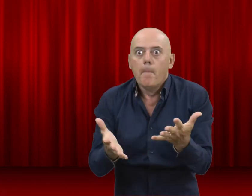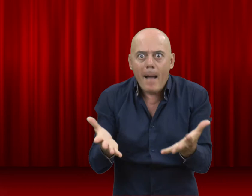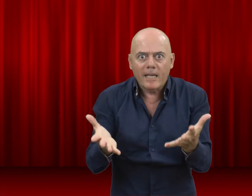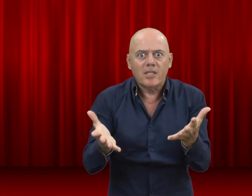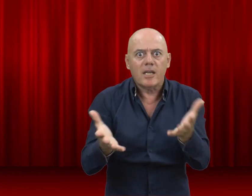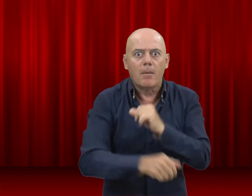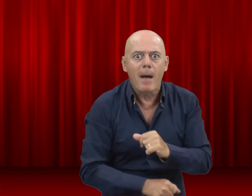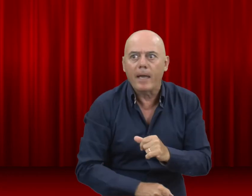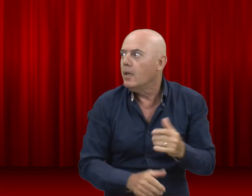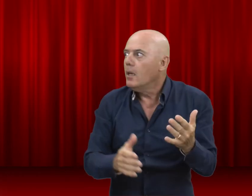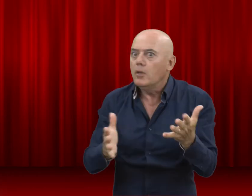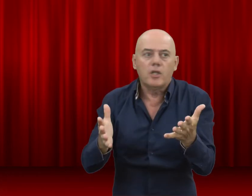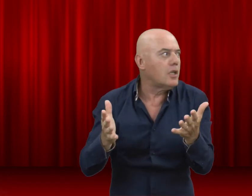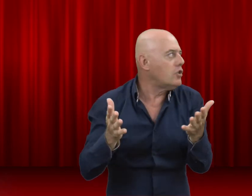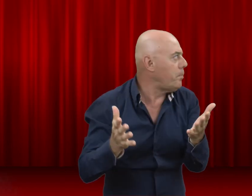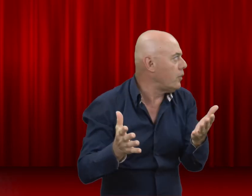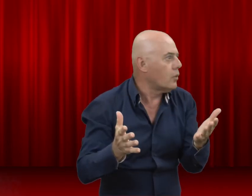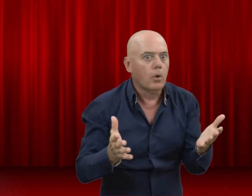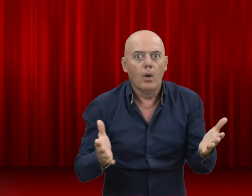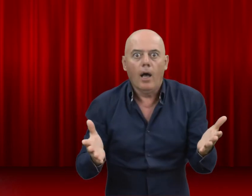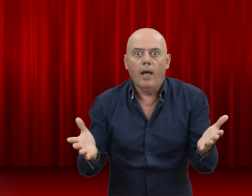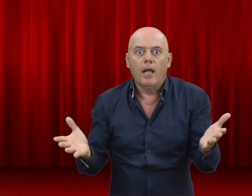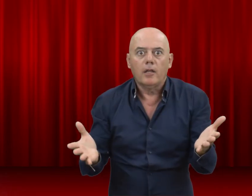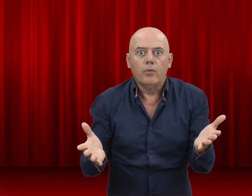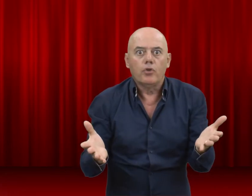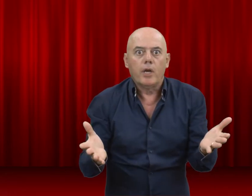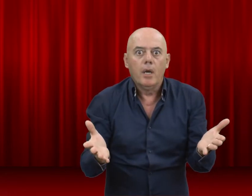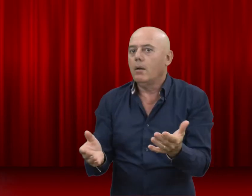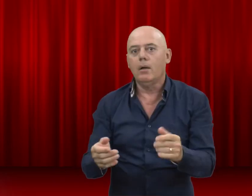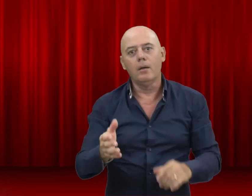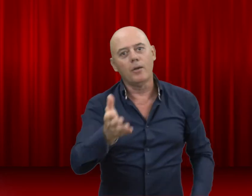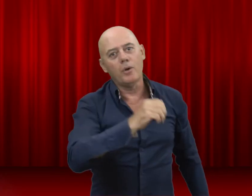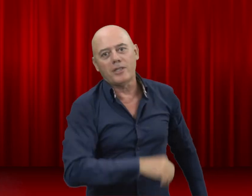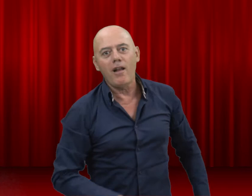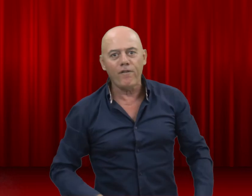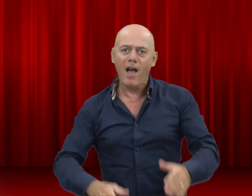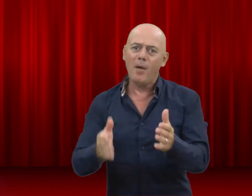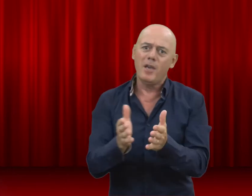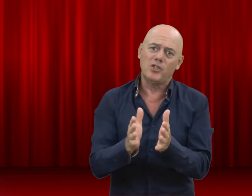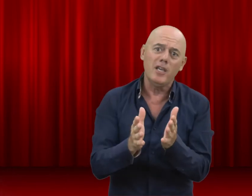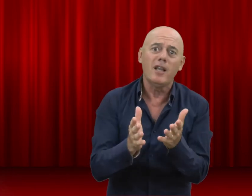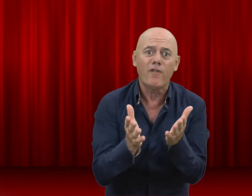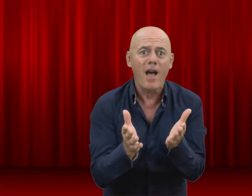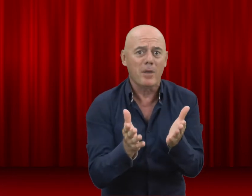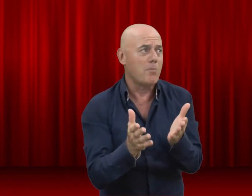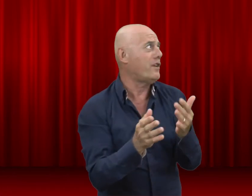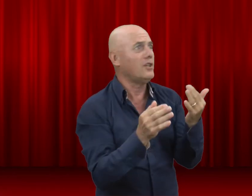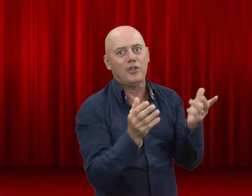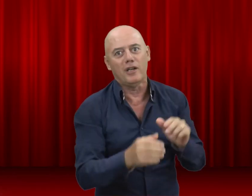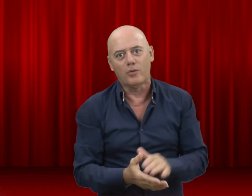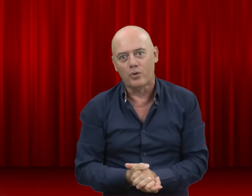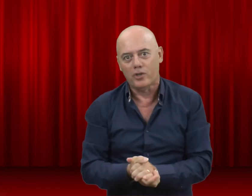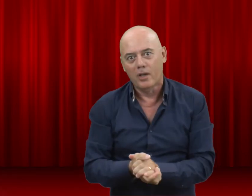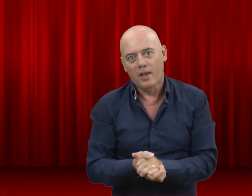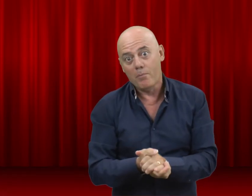voce. Ma chi sarà mai? Disse Geppetto ad alta voce. Ah, questa è la fame, sì, è la fame che mi fa